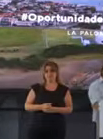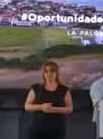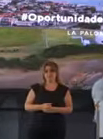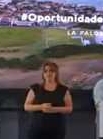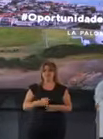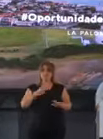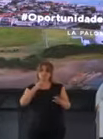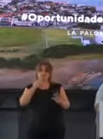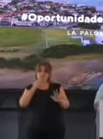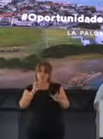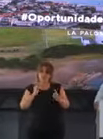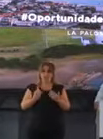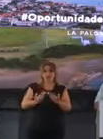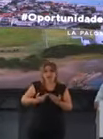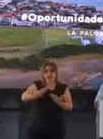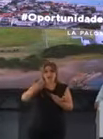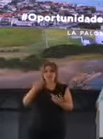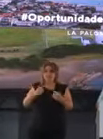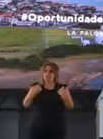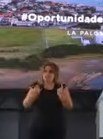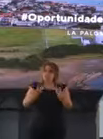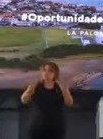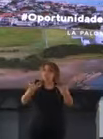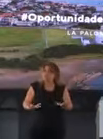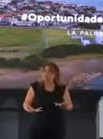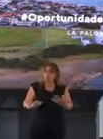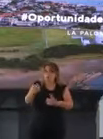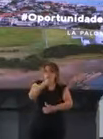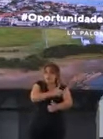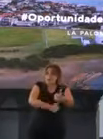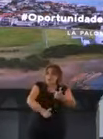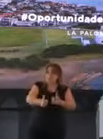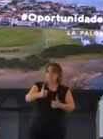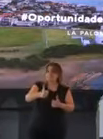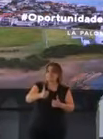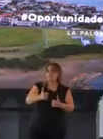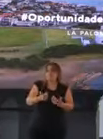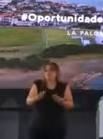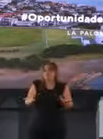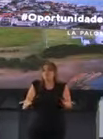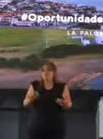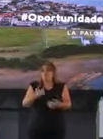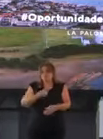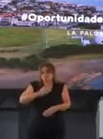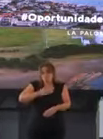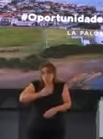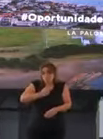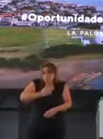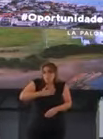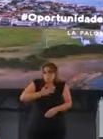Si hay una predisposición al cambio, bueno, mirémonos al espejo.